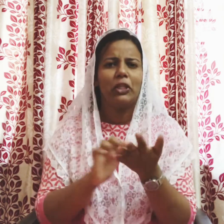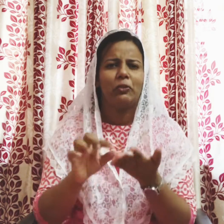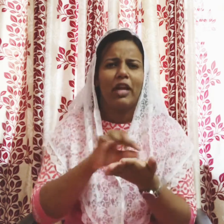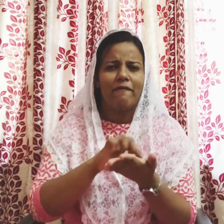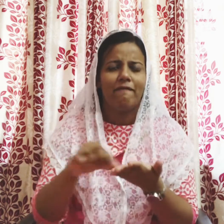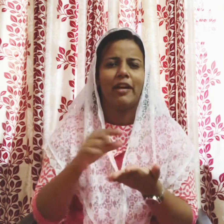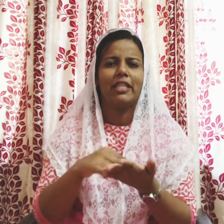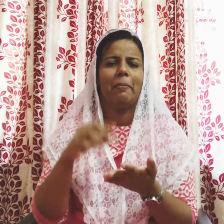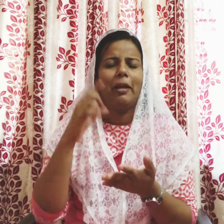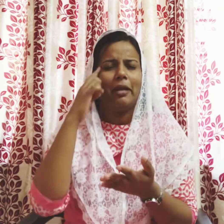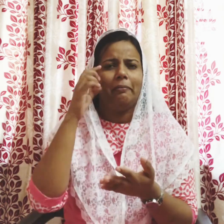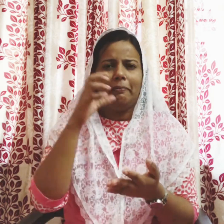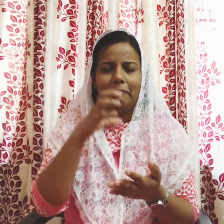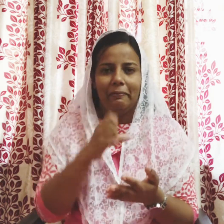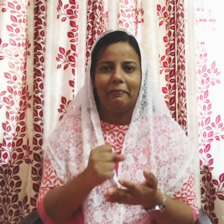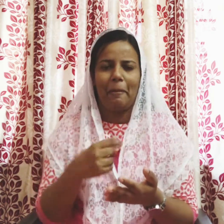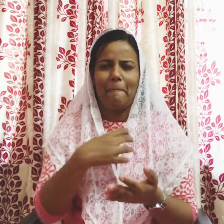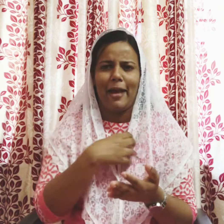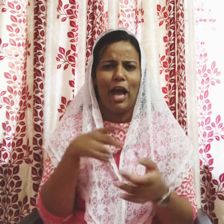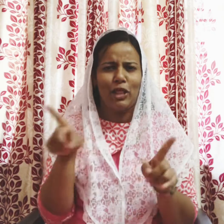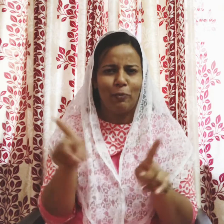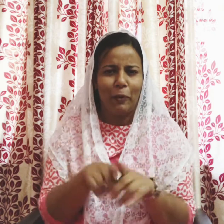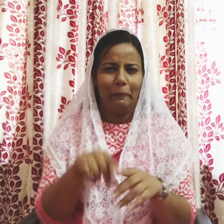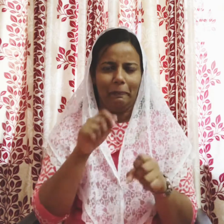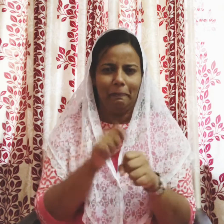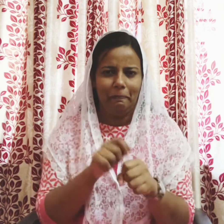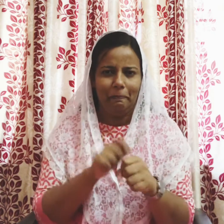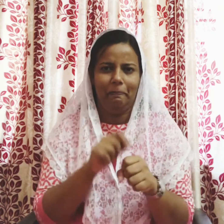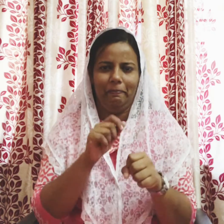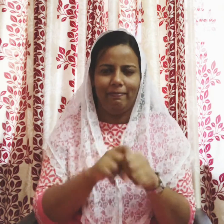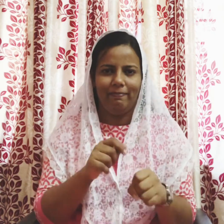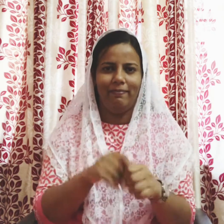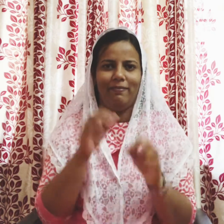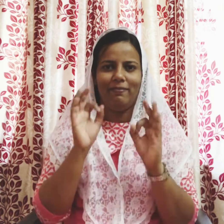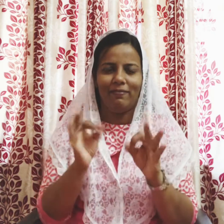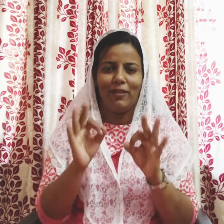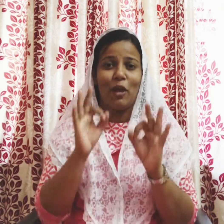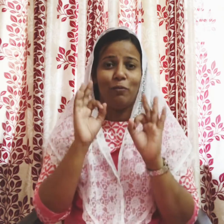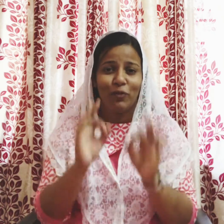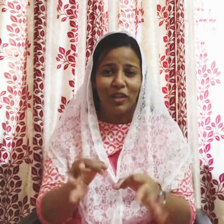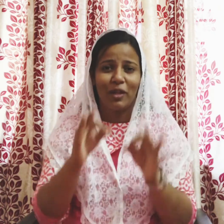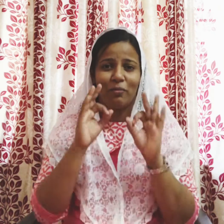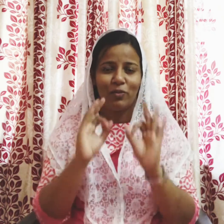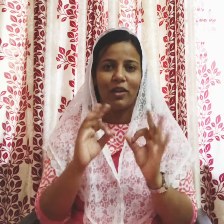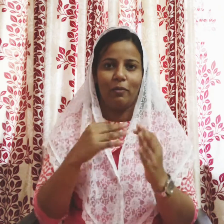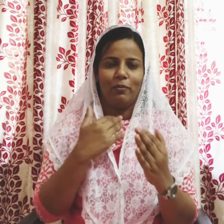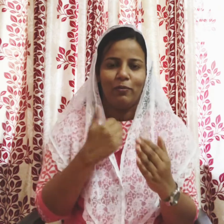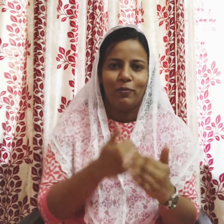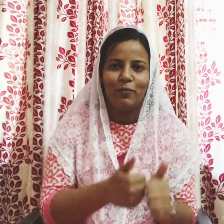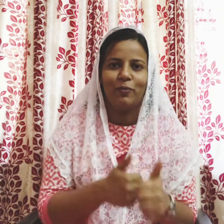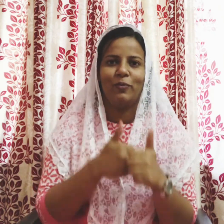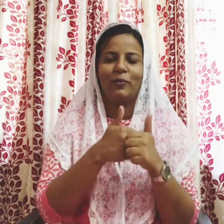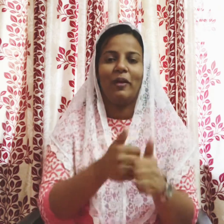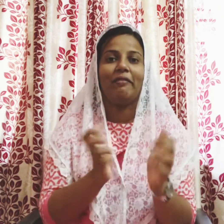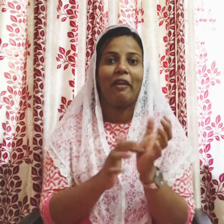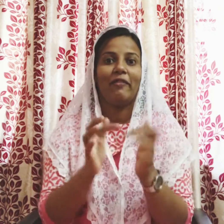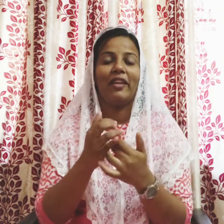ധ്യാനിക്കണം. അതനുസരിച്ച് നമ്മുടെ മനസ്സ് പുതുക്കി പുതുക്കി പ്രാപിക്കാൻ പുതുക്കം പ്രാപിച്ചുകൊണ്ടിരിക്കും. അതനുസരിച്ച് കിങ്ഡത്തിലുള്ള